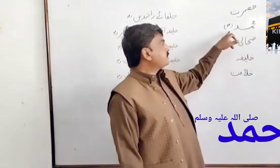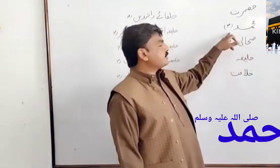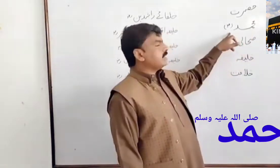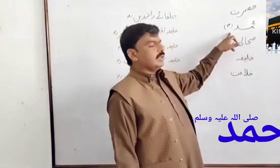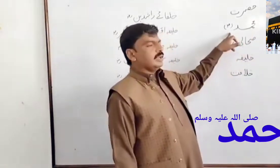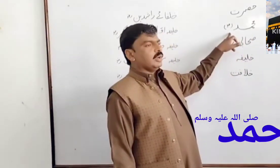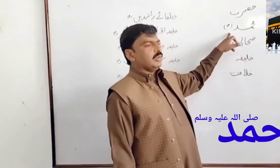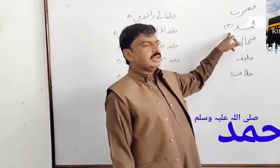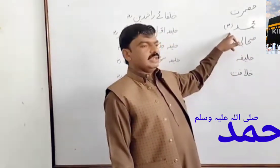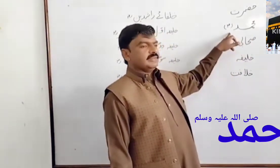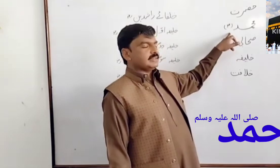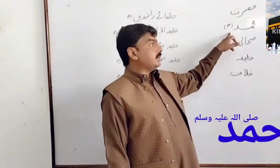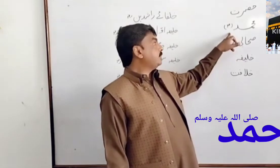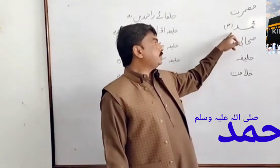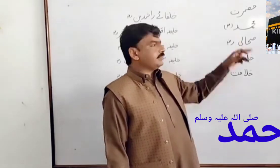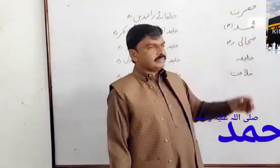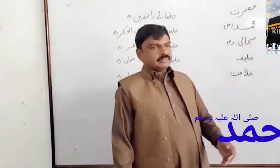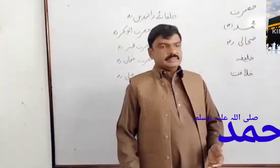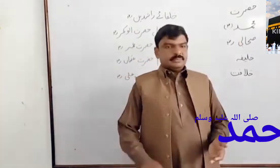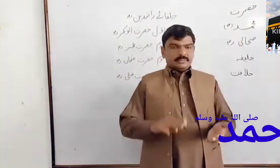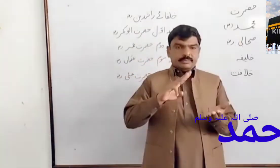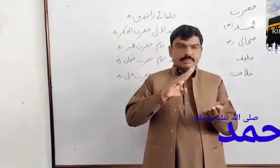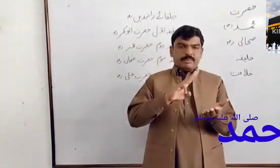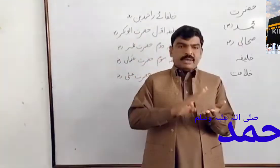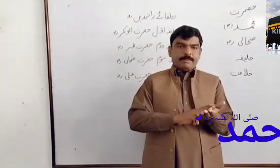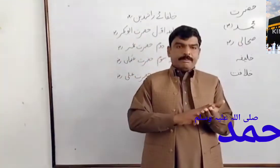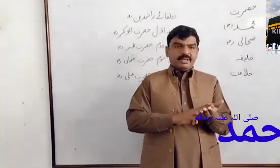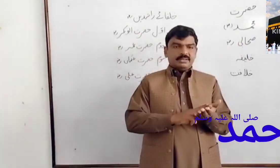मोहम्मद सल्लल्लाहु अलैहि वसल्लम, मोहम्मद